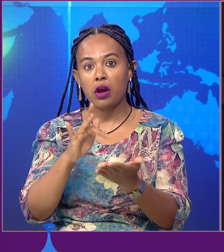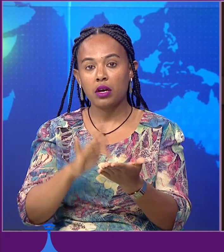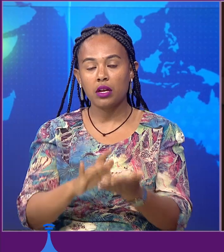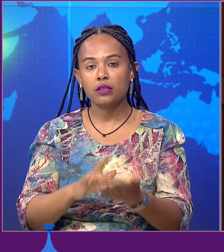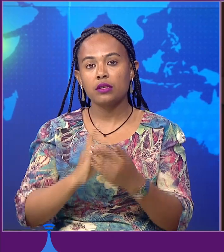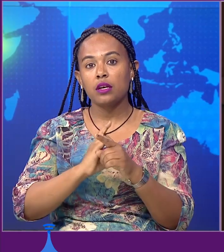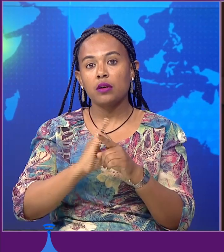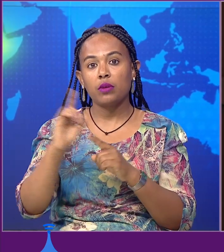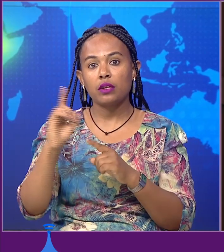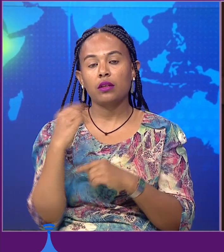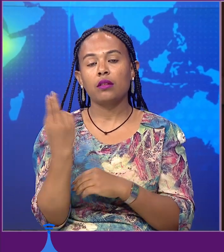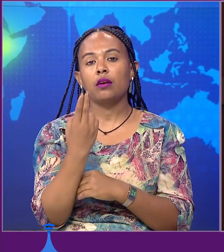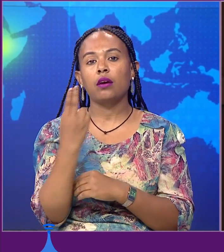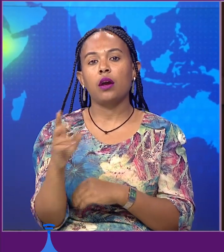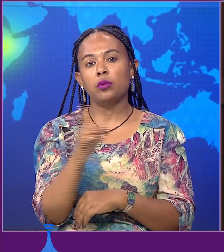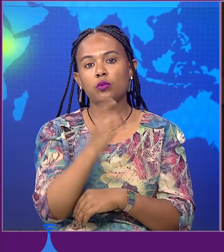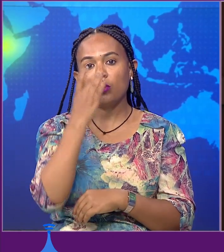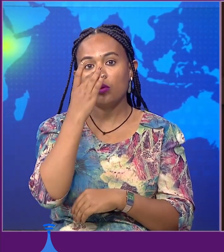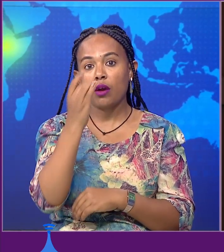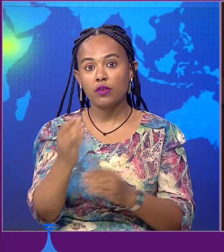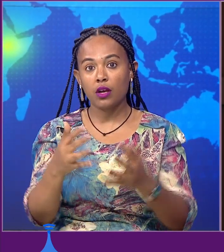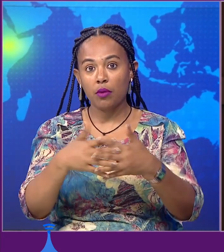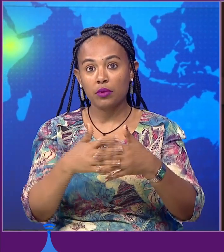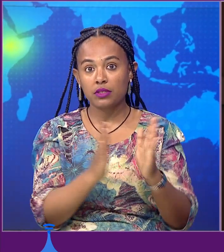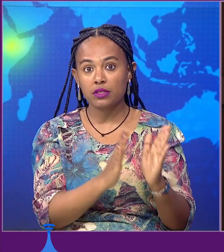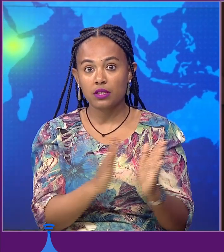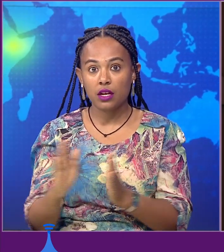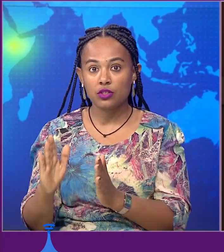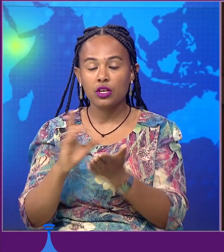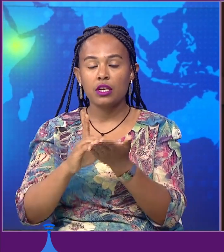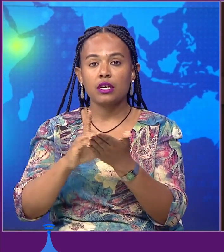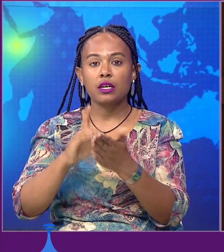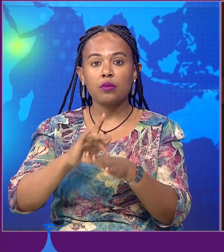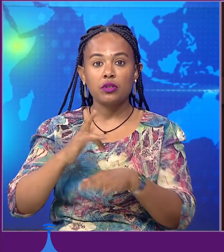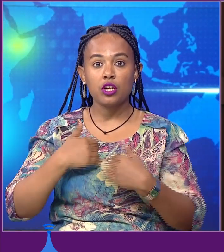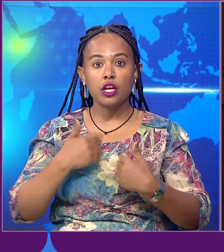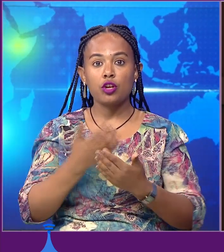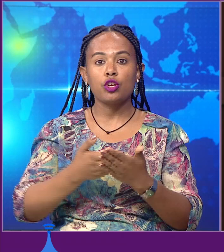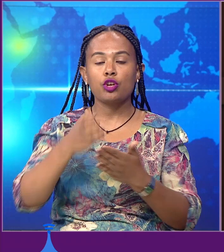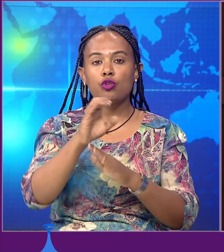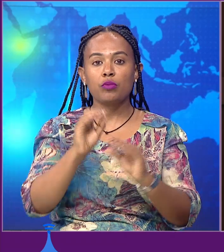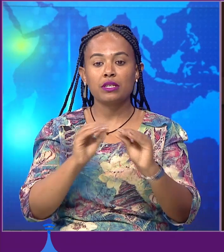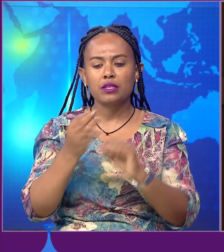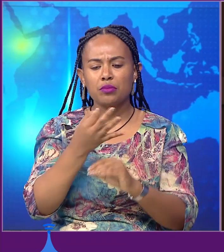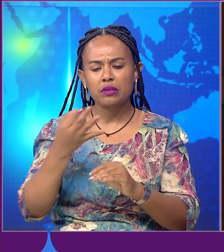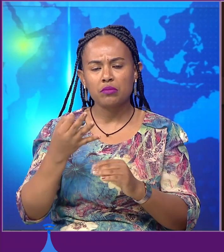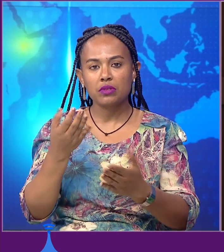በቀጥታ ተጠቃሚ ይሆናሉ። የአፍሪካ ህብረት ሲዘጋጅ ከተማችን ላይ ያለው የኢኮኖሚ እንቅስቃሴ በደንብ